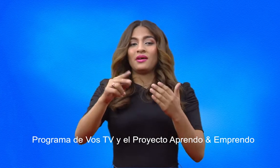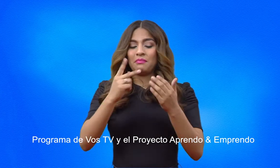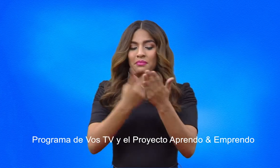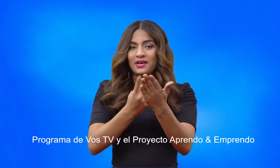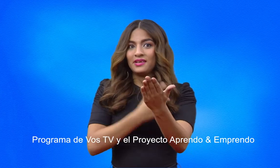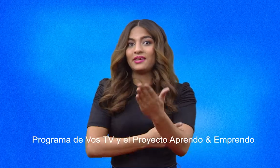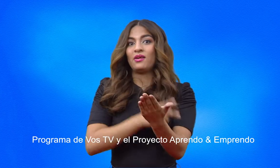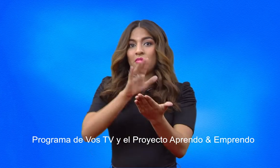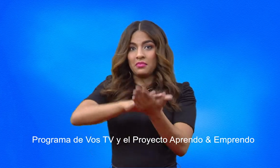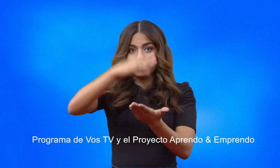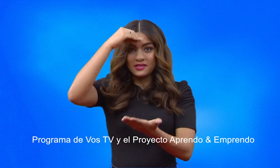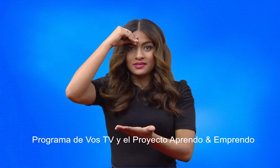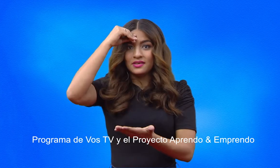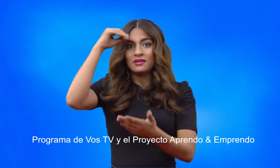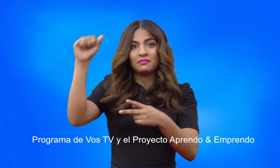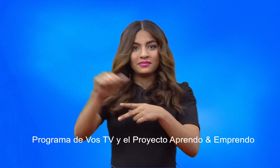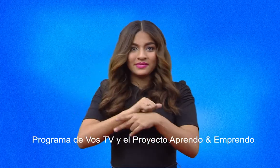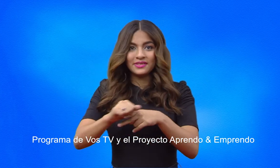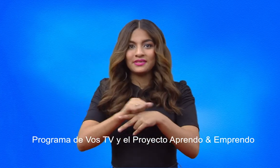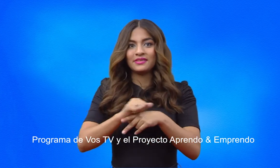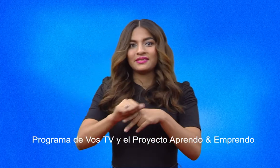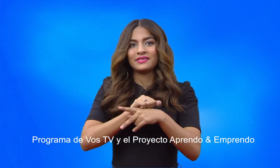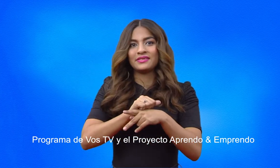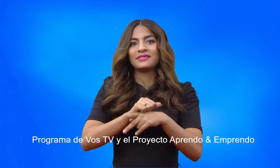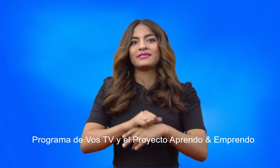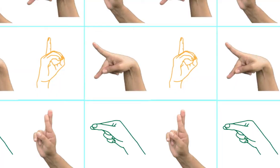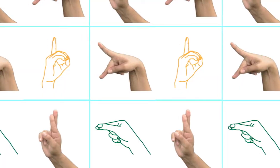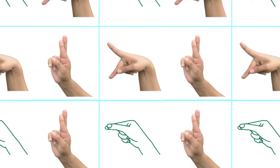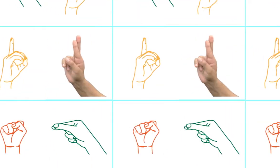proyecto Aprendo y Emprendo.